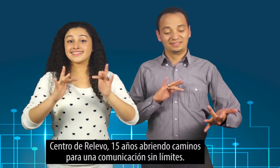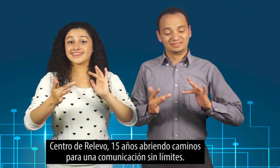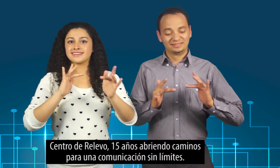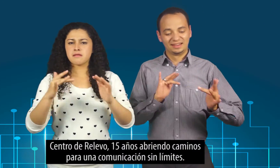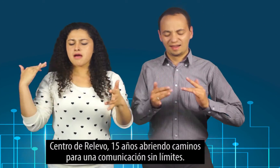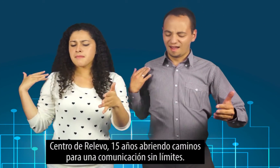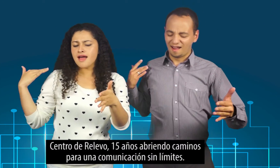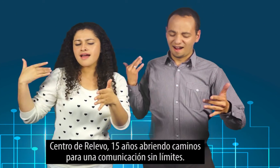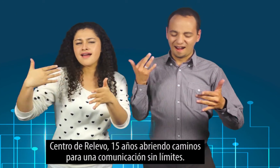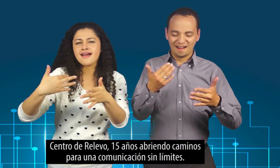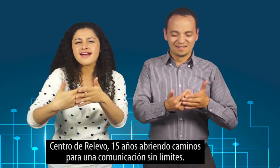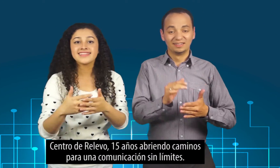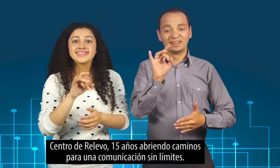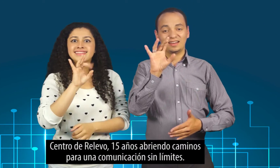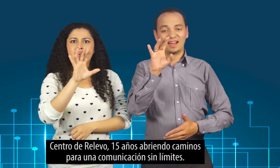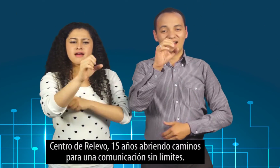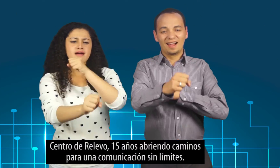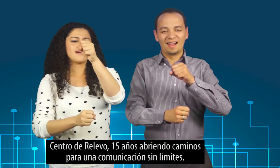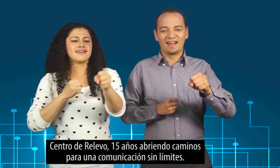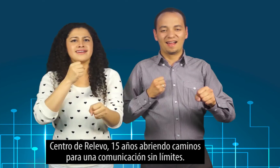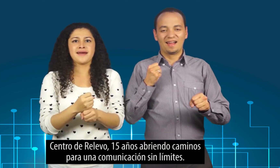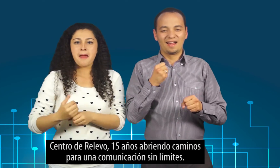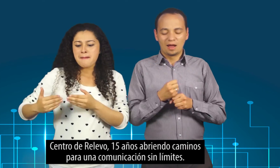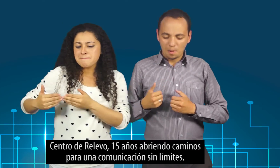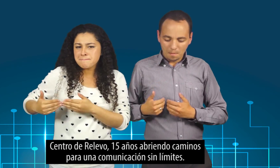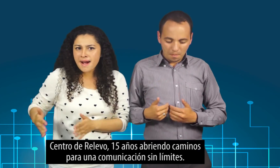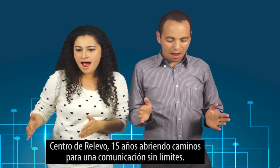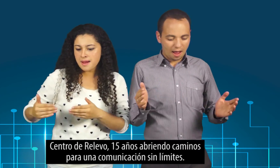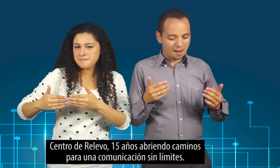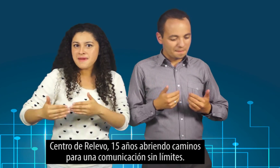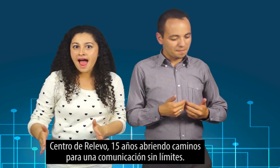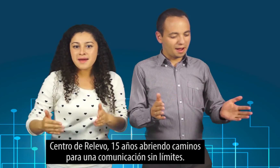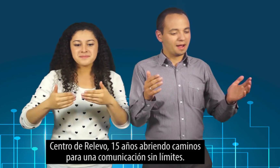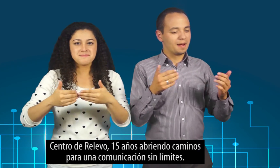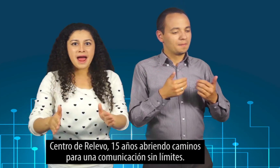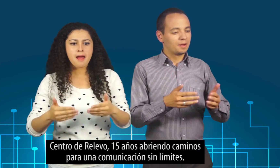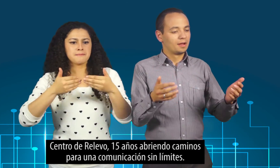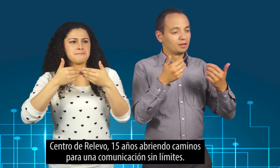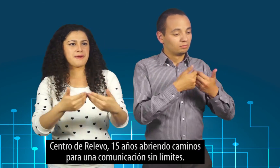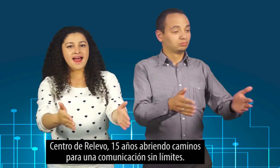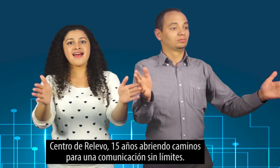Centro de Relevo, 15 años abriendo caminos para una comunicación sin límites.